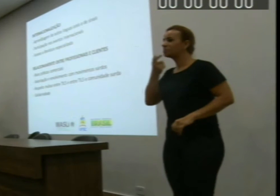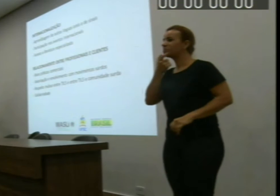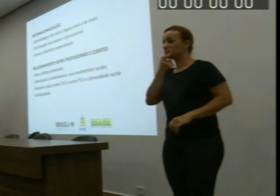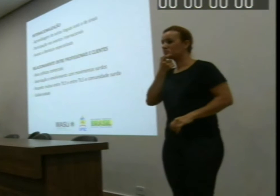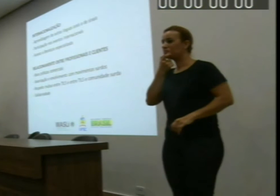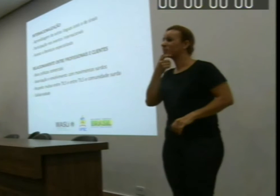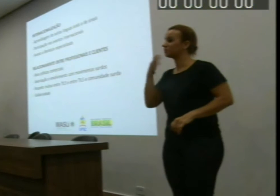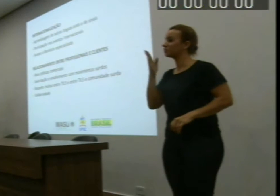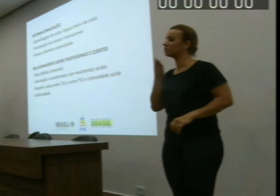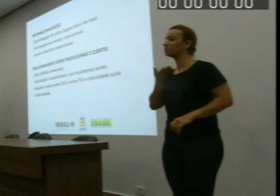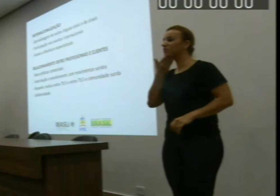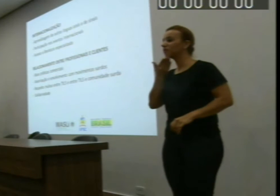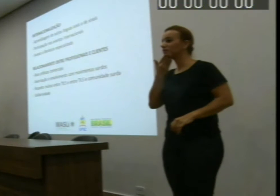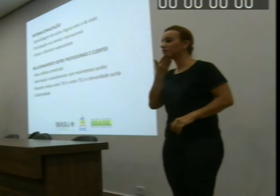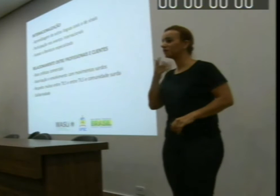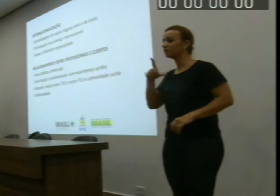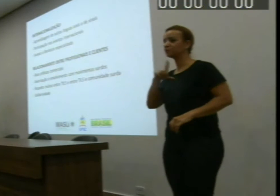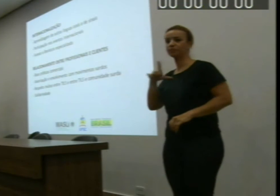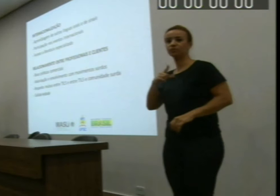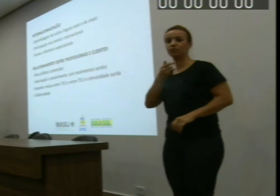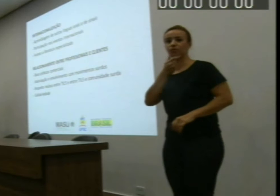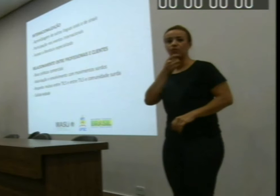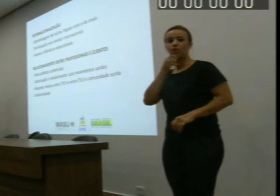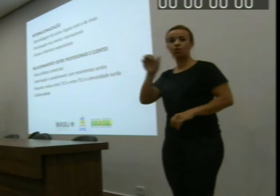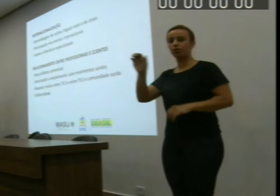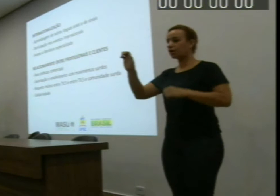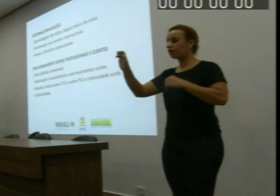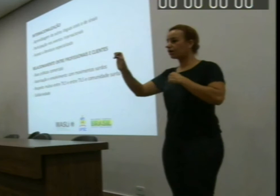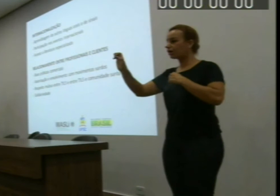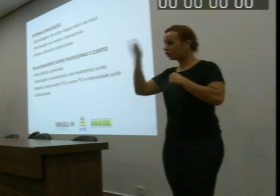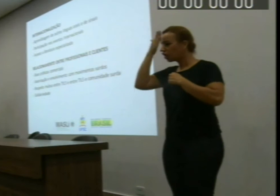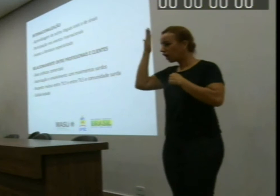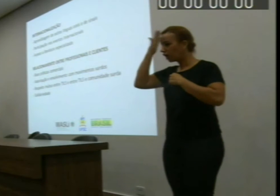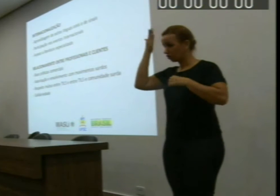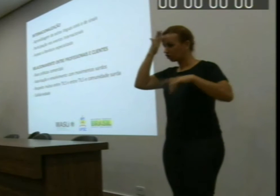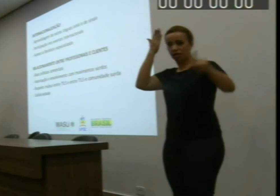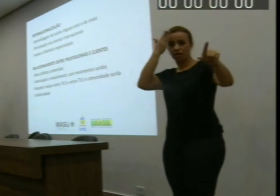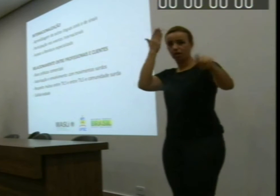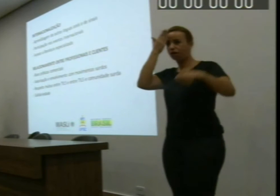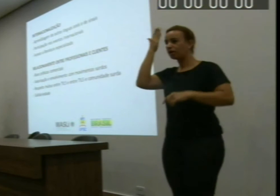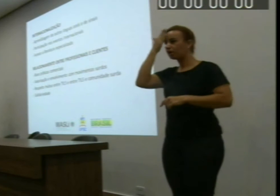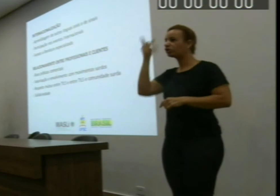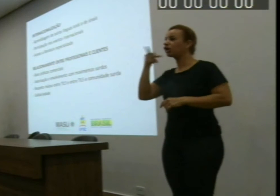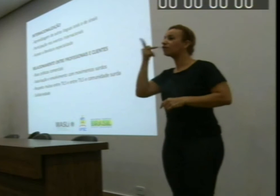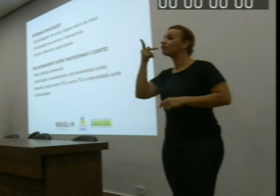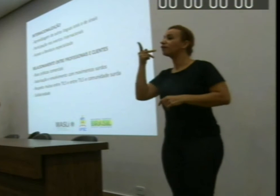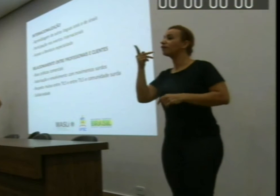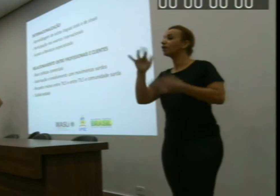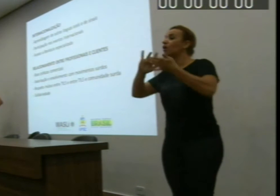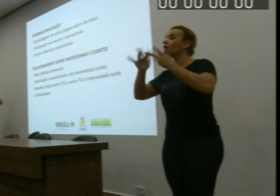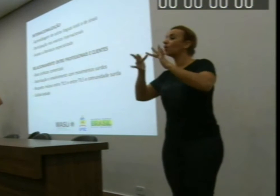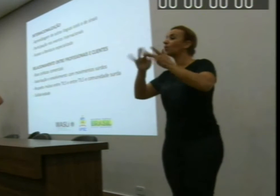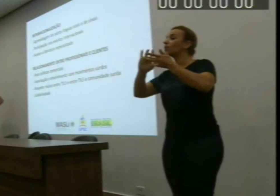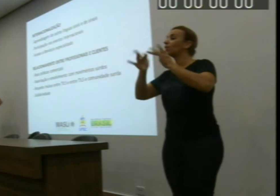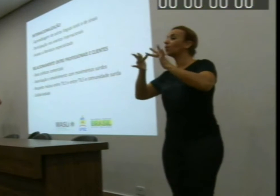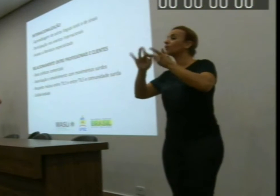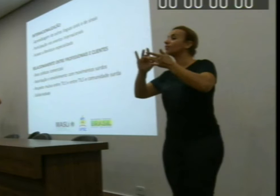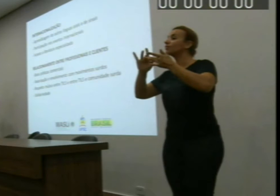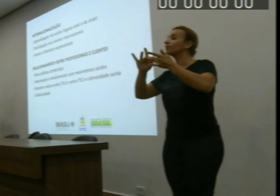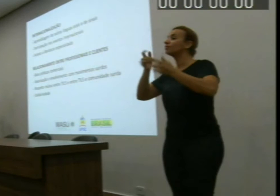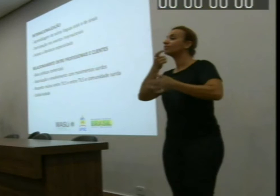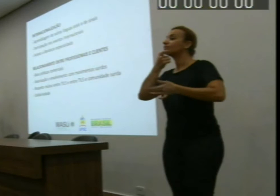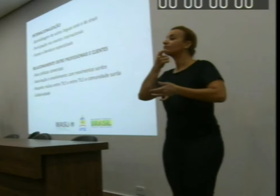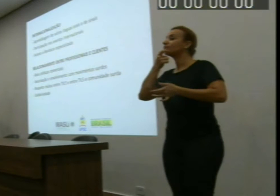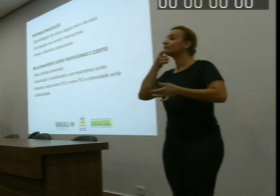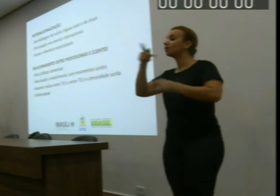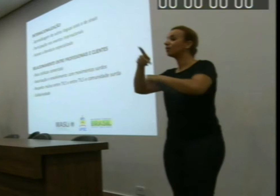o Edgar vai depois à tarde comentar sobre as experiências dele na galaud né as experiências dele no contato também com a com a língua de sinais americana esse